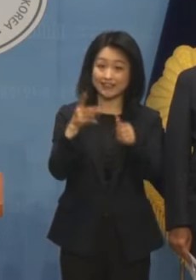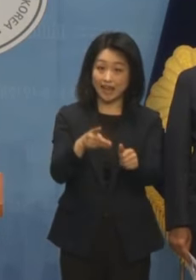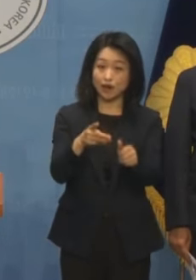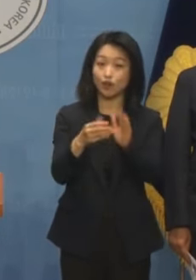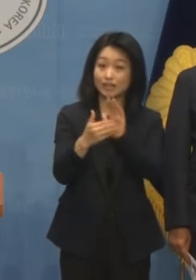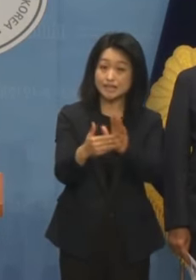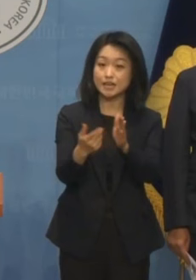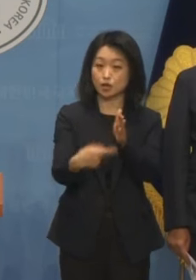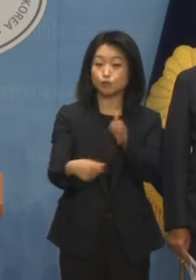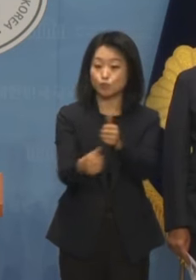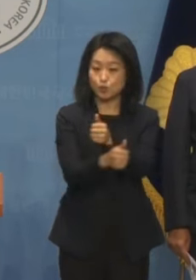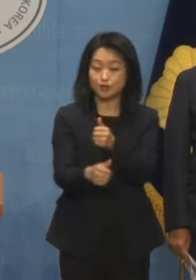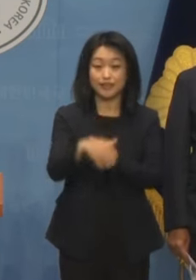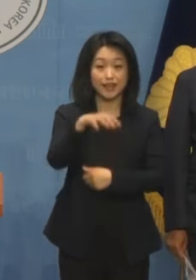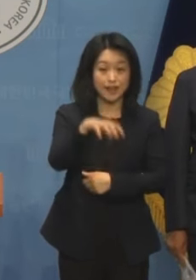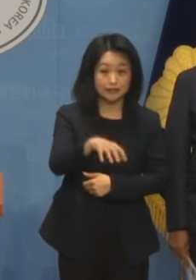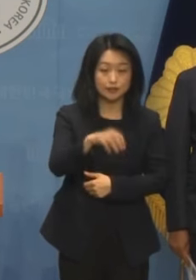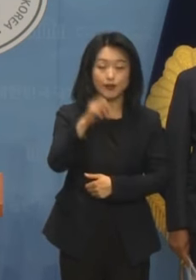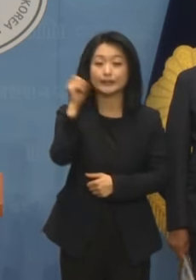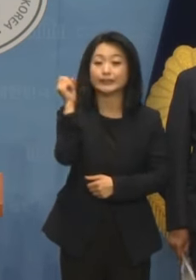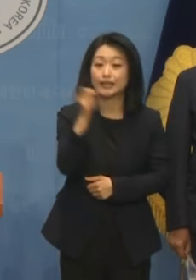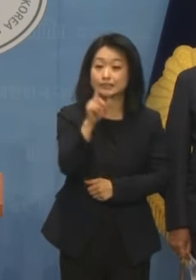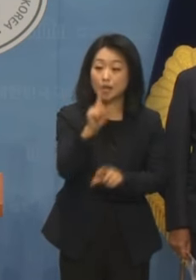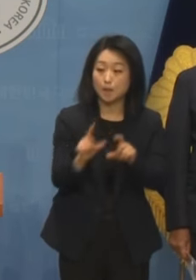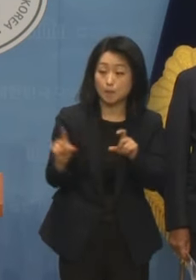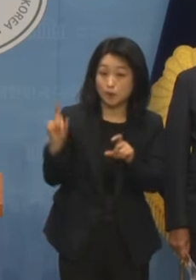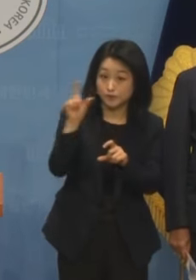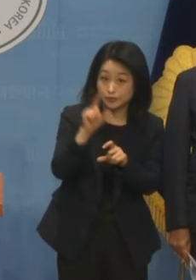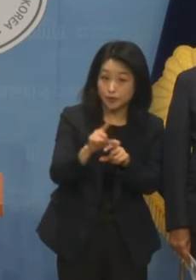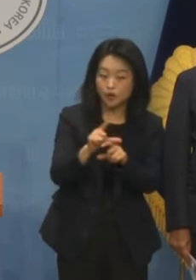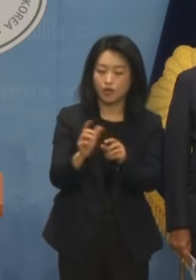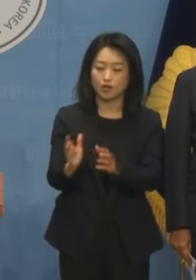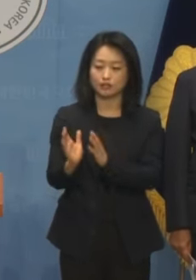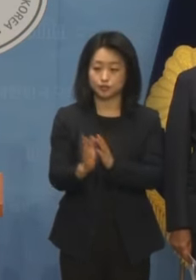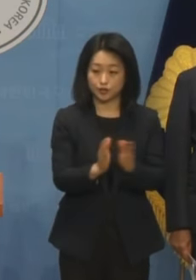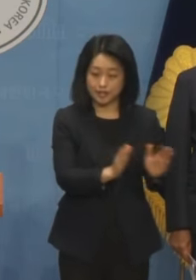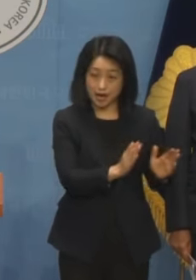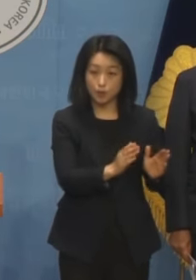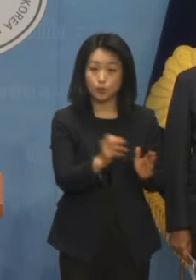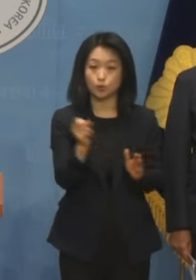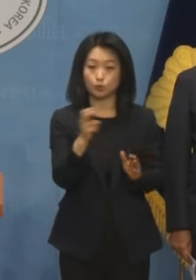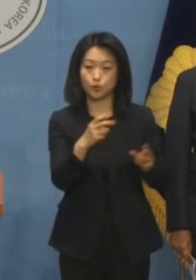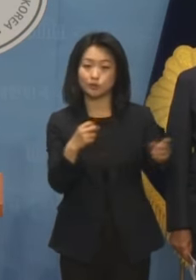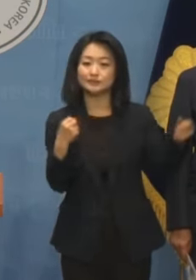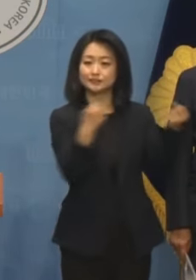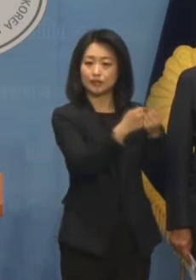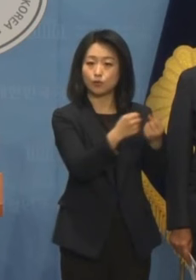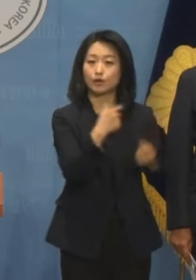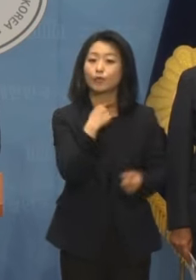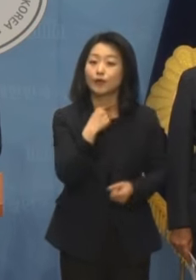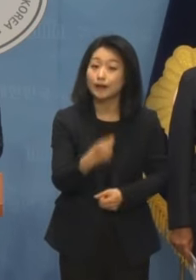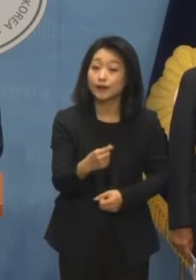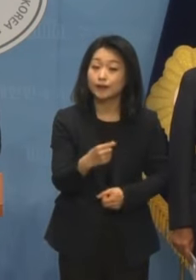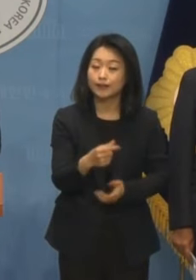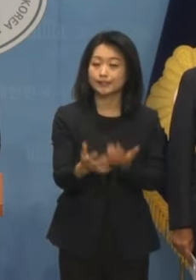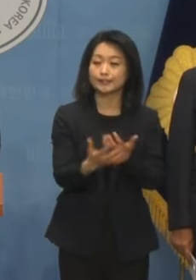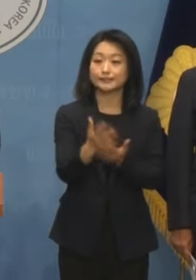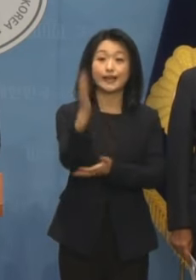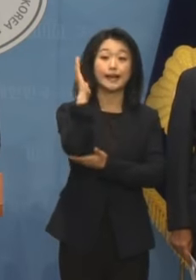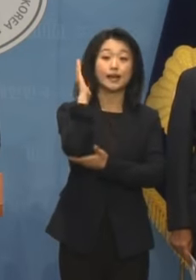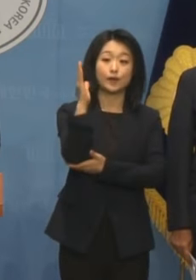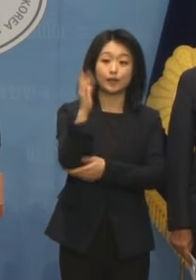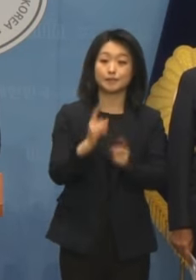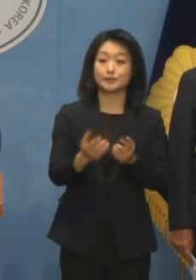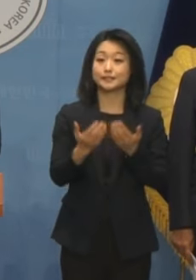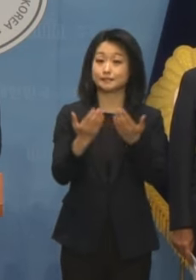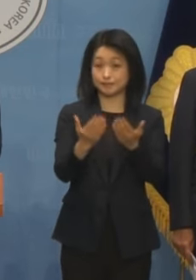국회 마지막을 앞두고 다시 한번 여러 가지 사항들을 정리하고 계속해서 싸워나가겠다라는 취지로 기자회견을 하고자